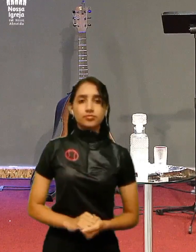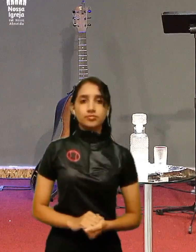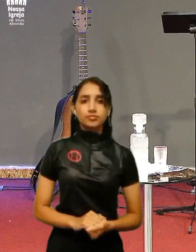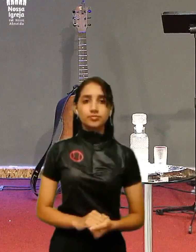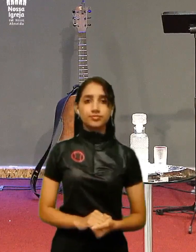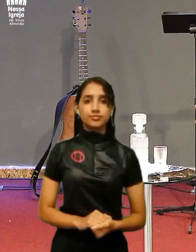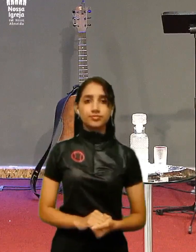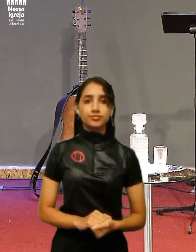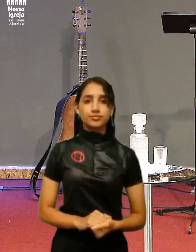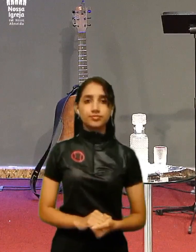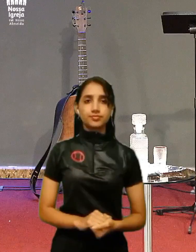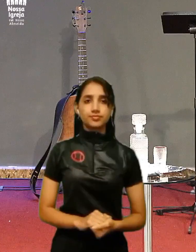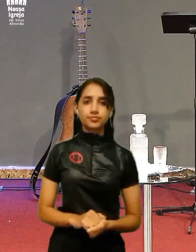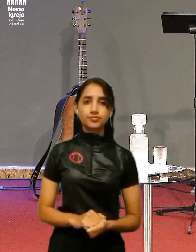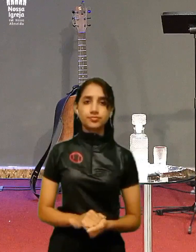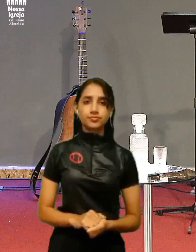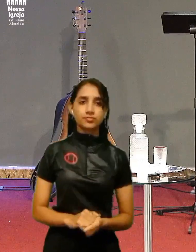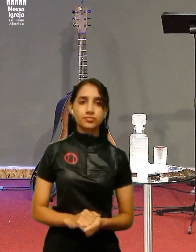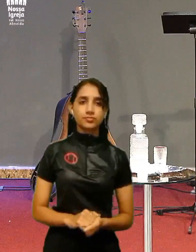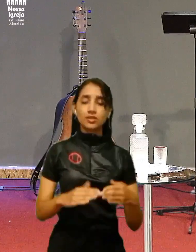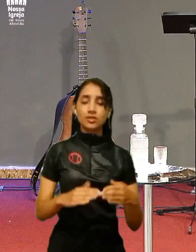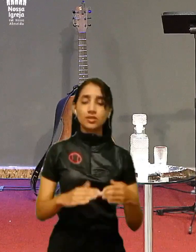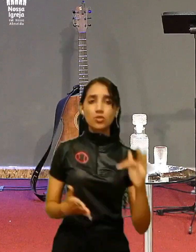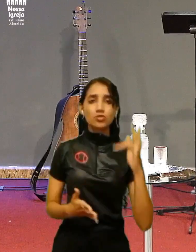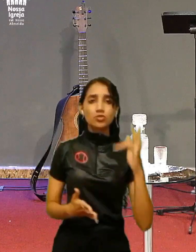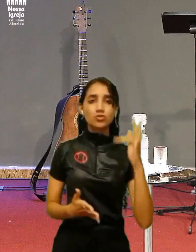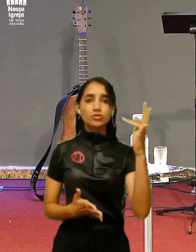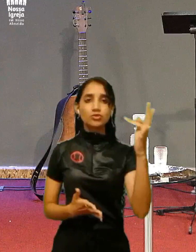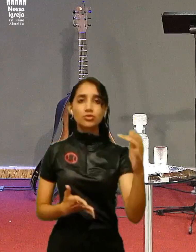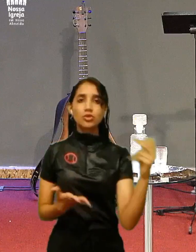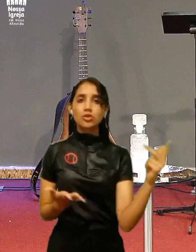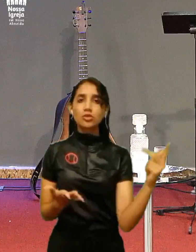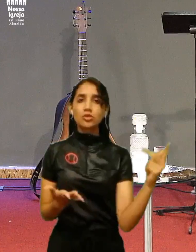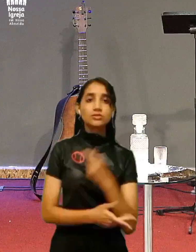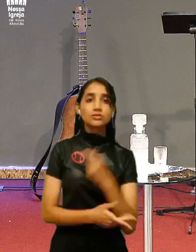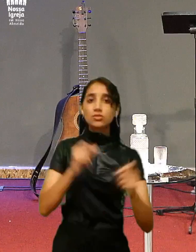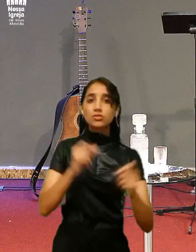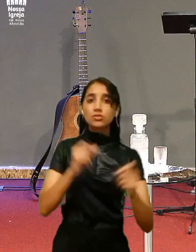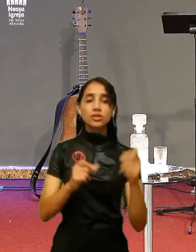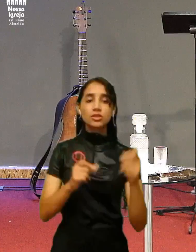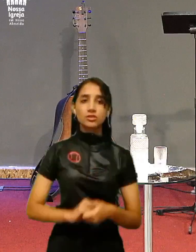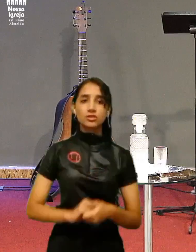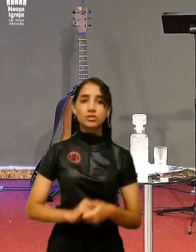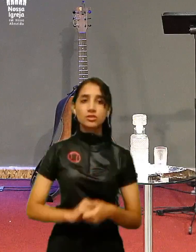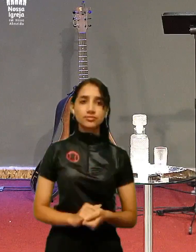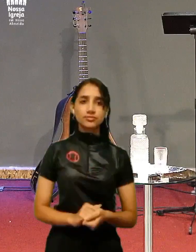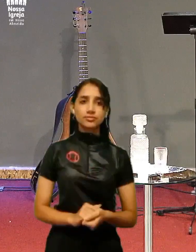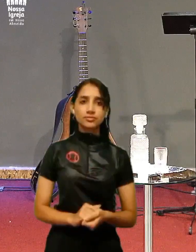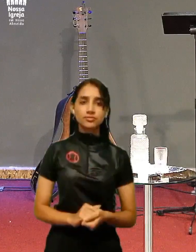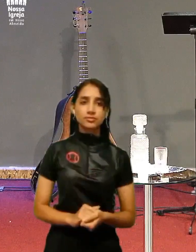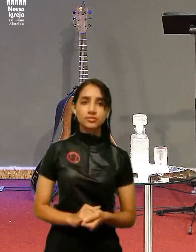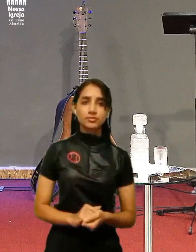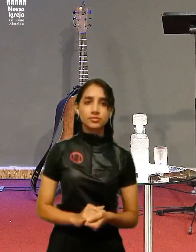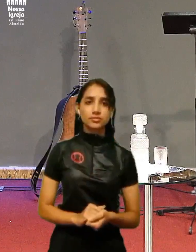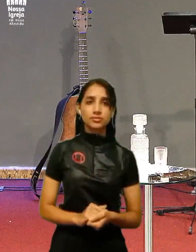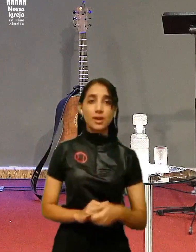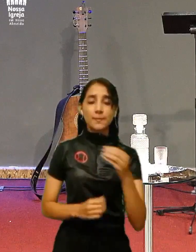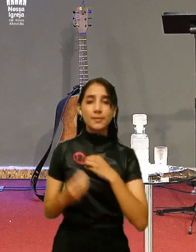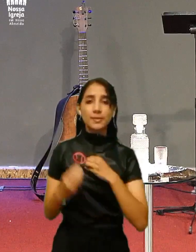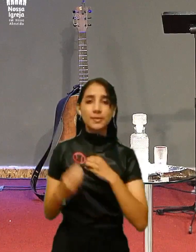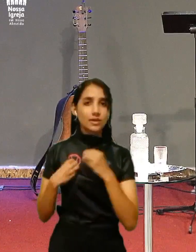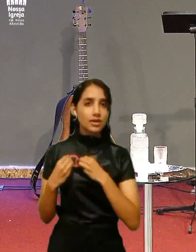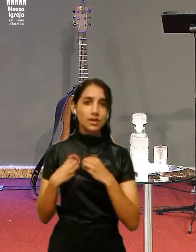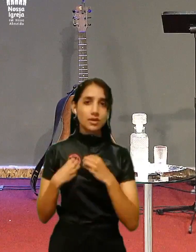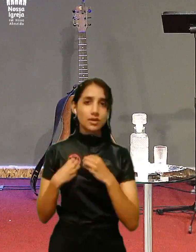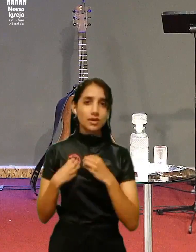Aonde isso vai parar, meus irmãos? A gente precisa parar de achar que isso é normal, porque não é! A morte no nosso